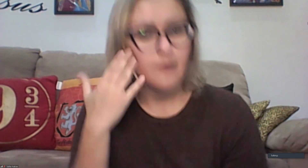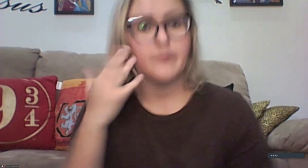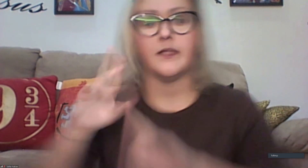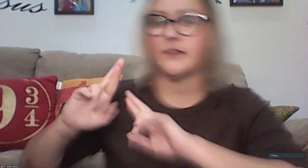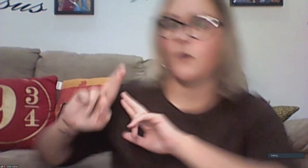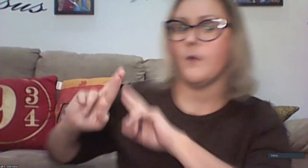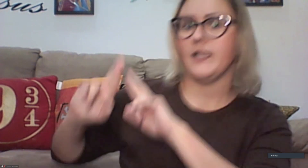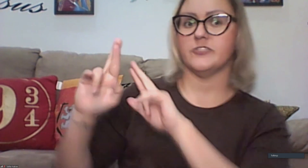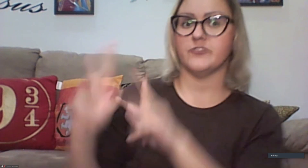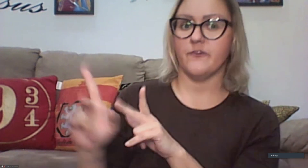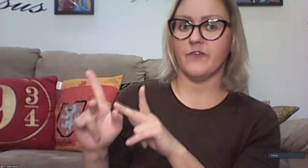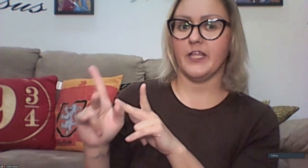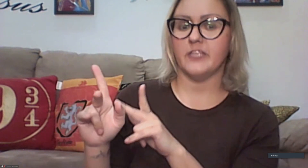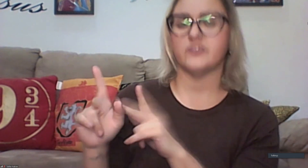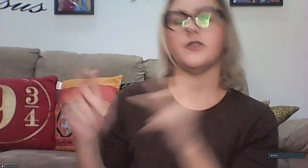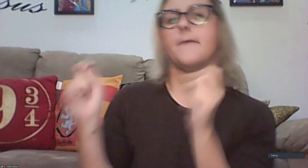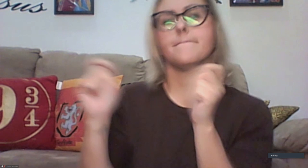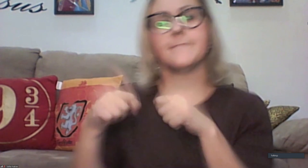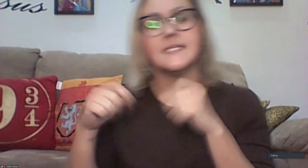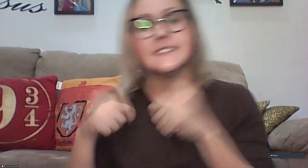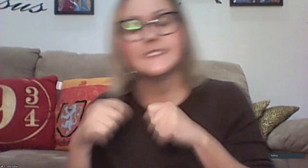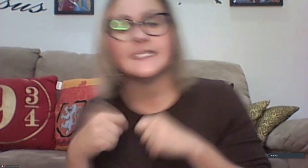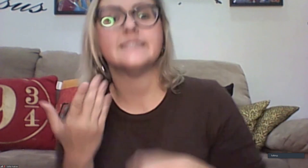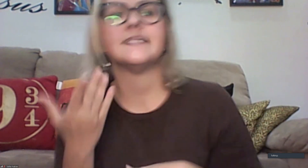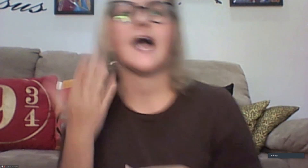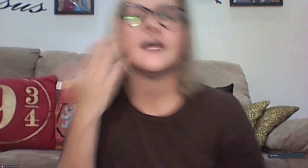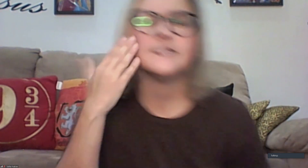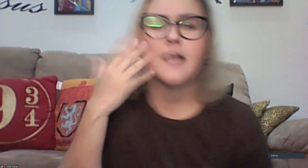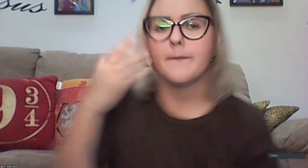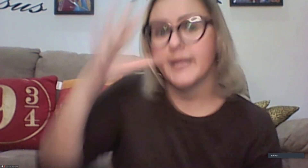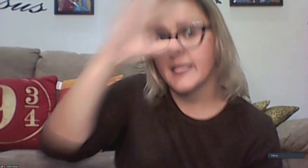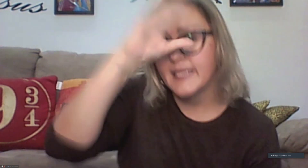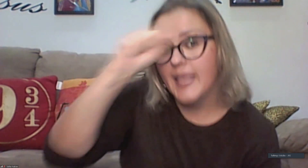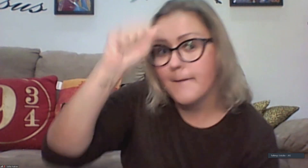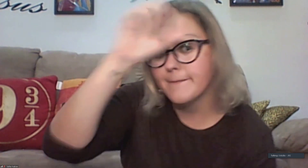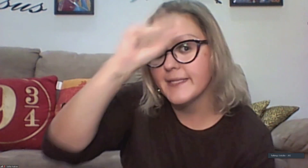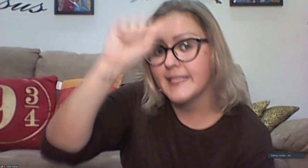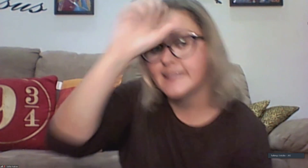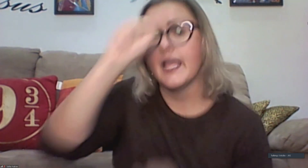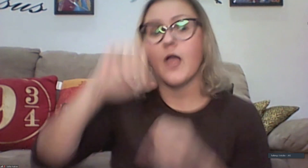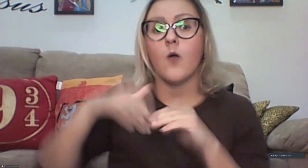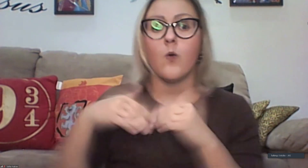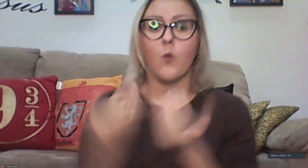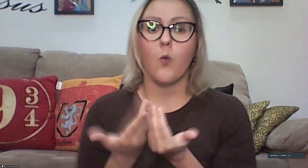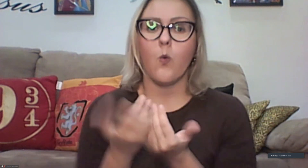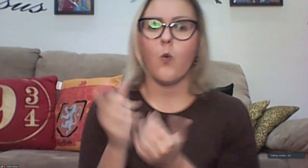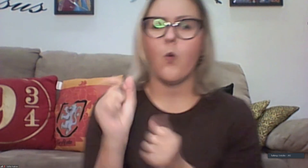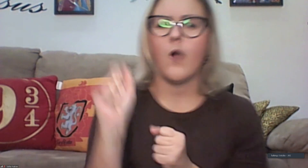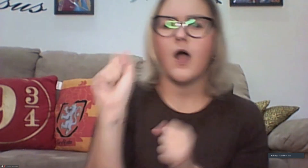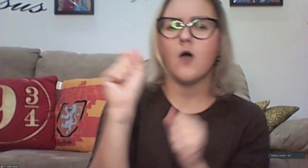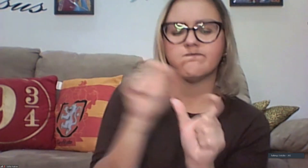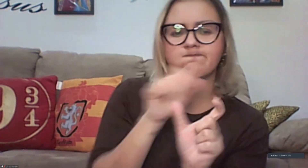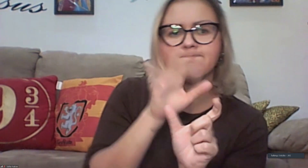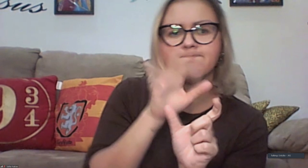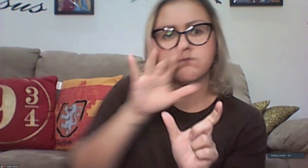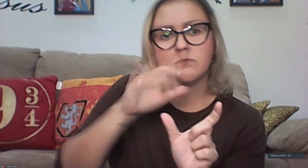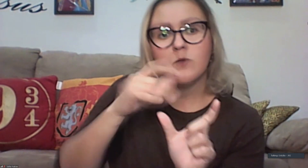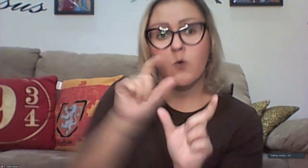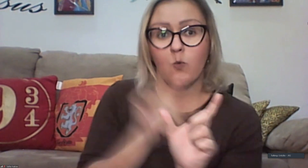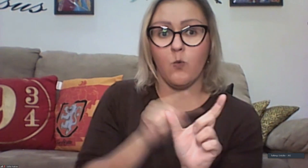Entende? Isso tem muita diferença. É preciso entender que a aprendizagem, quando a gente